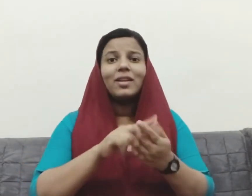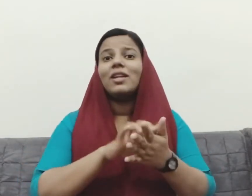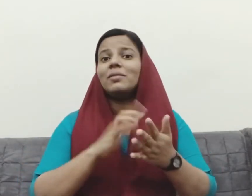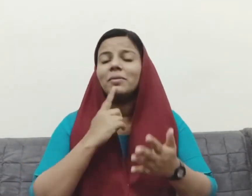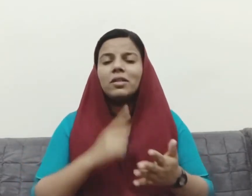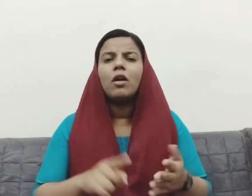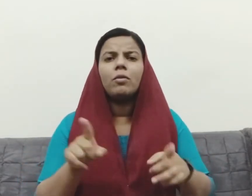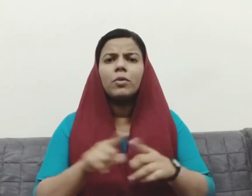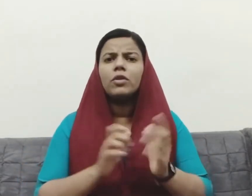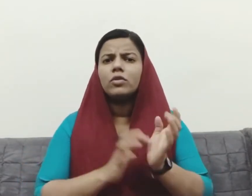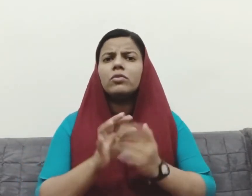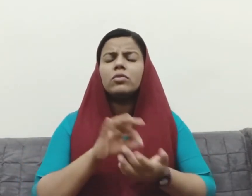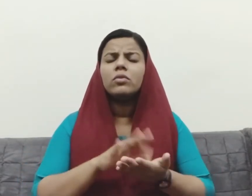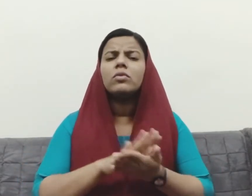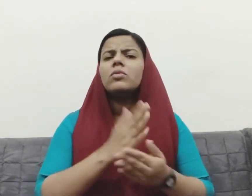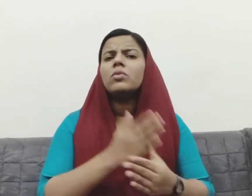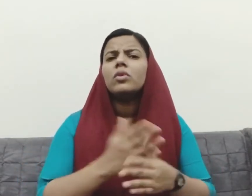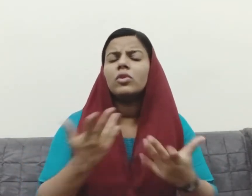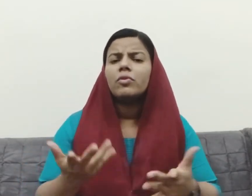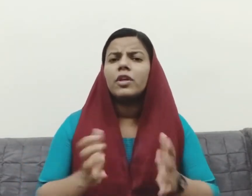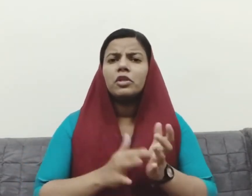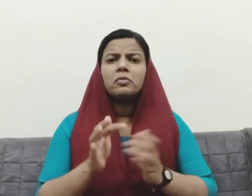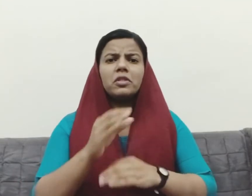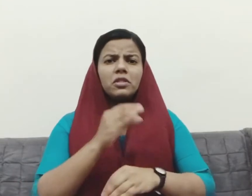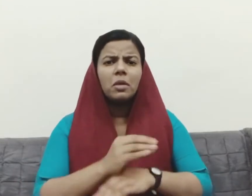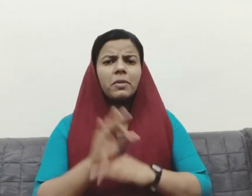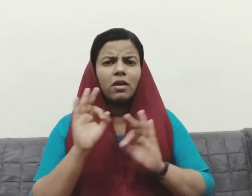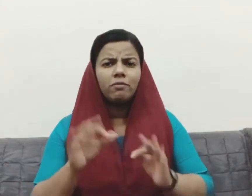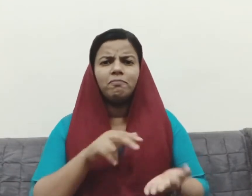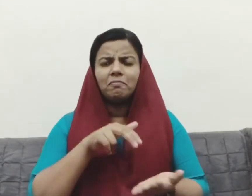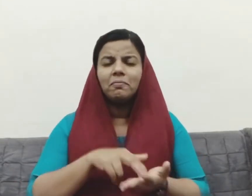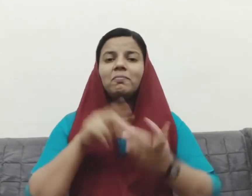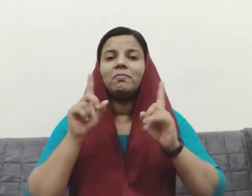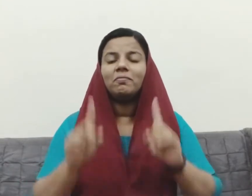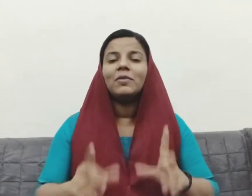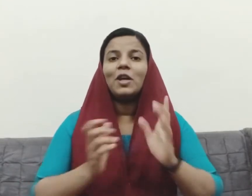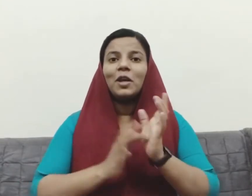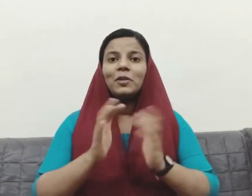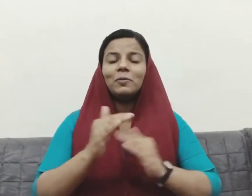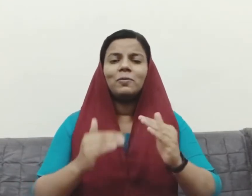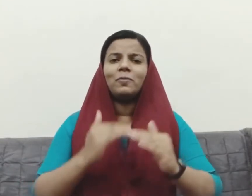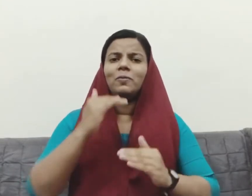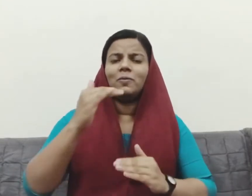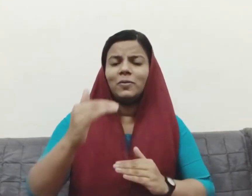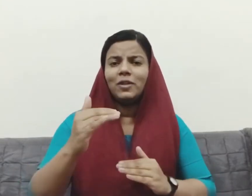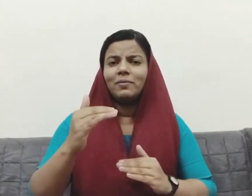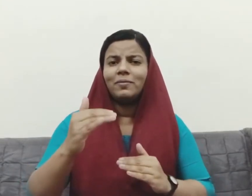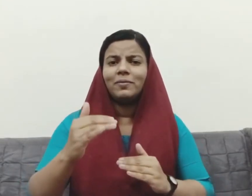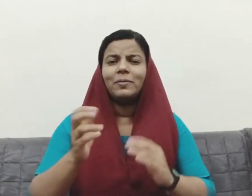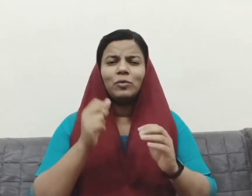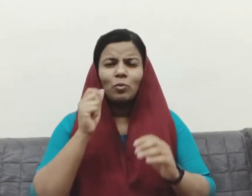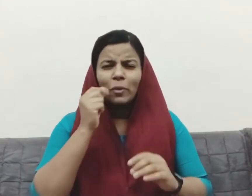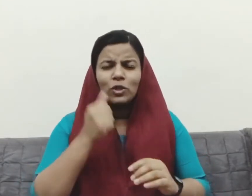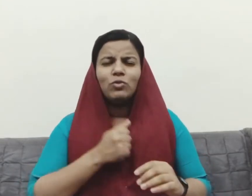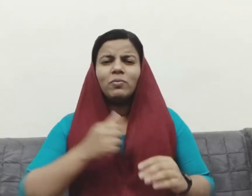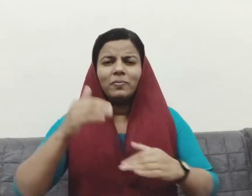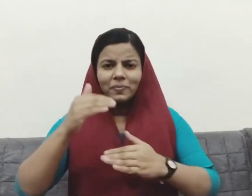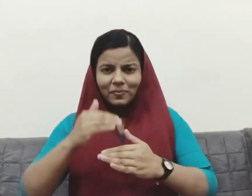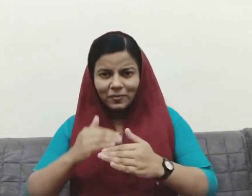ആക്കി വെച്ചിരിക്കുക. അവരുടെ ജോലി എന്തുവാ, ദൈവസഭ യഥാസ്ഥാനപ്പെടുത്തുക, ക്രിസ്തു അവരിൽ വളരണം, ആമേൻ. വ്യക്തിപരമായി